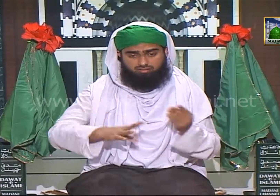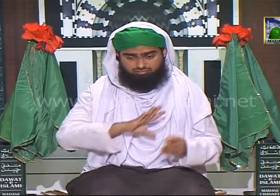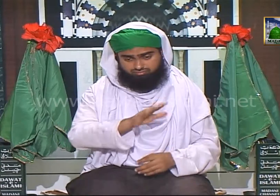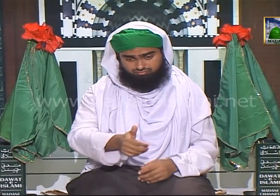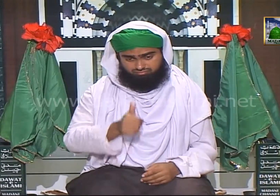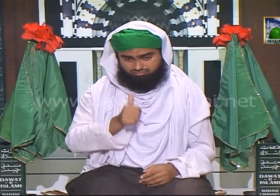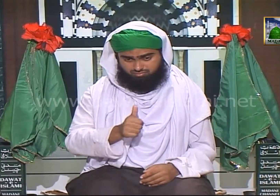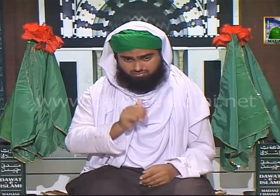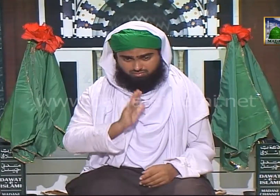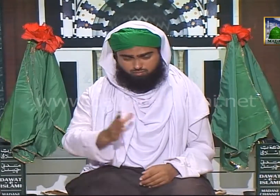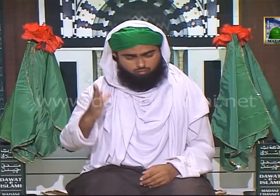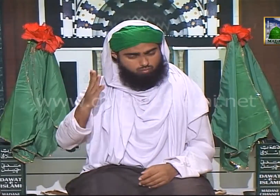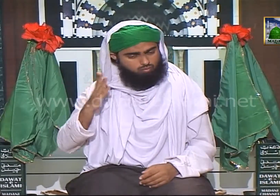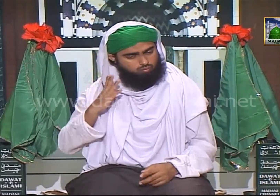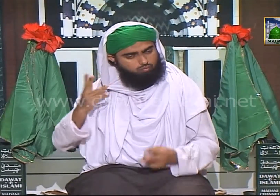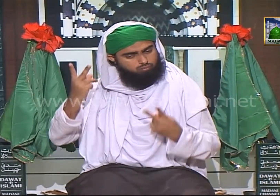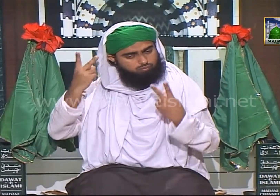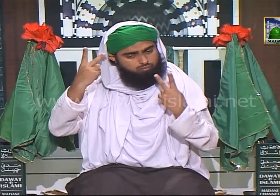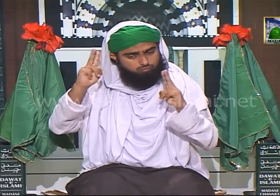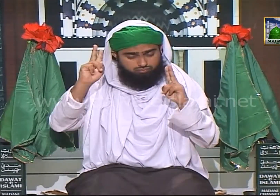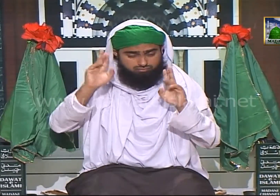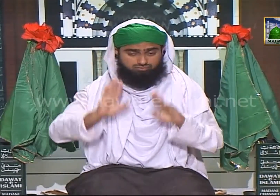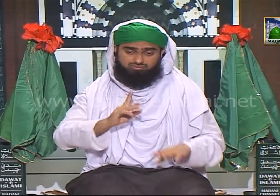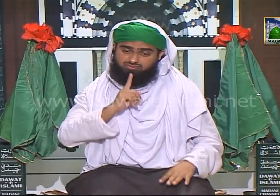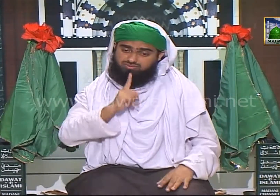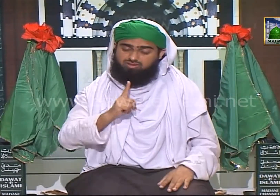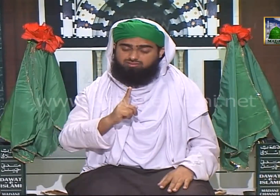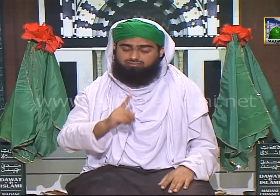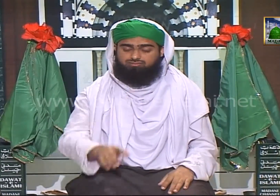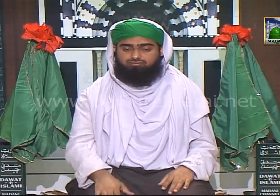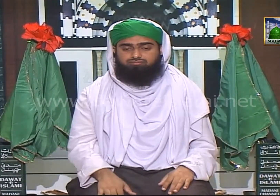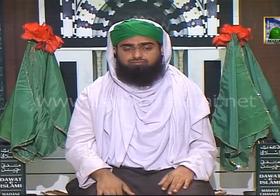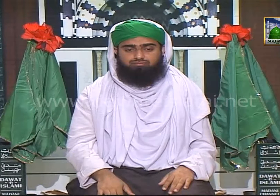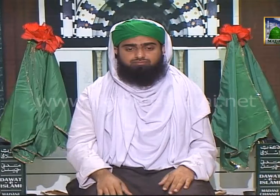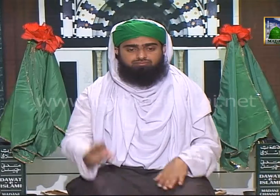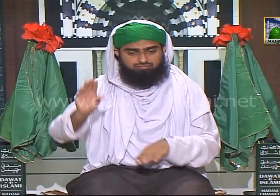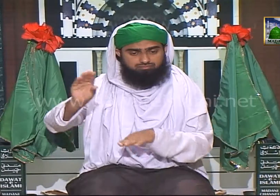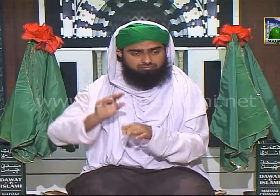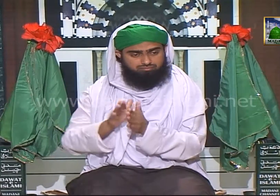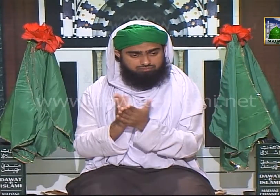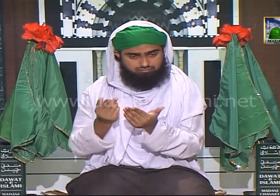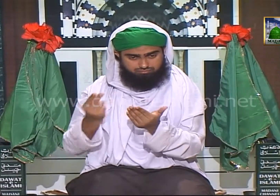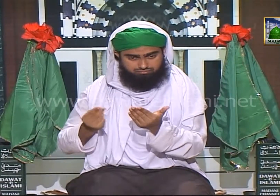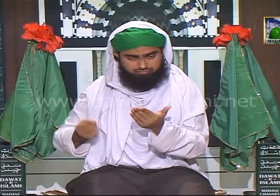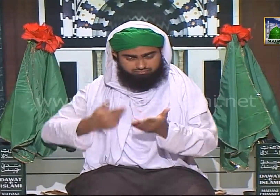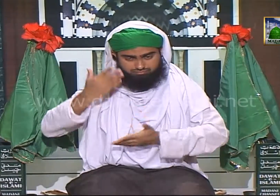इतना सवाब है, इतना सवाब है, इतना सवाब है। अल्लाह इहया उल-उलूम में मैंने पढ़ा कि एक बुजुर्ग फरमाते कि जब कोई